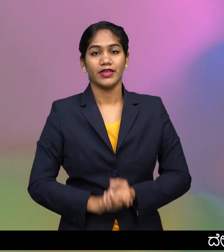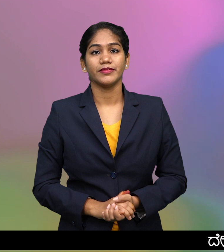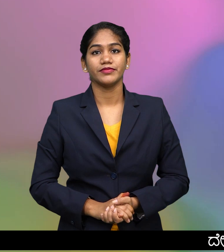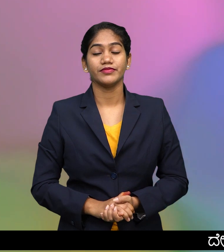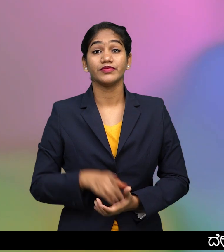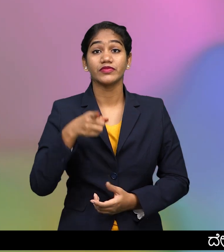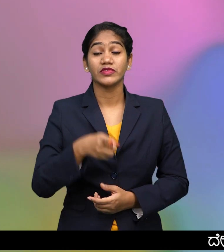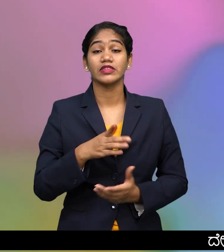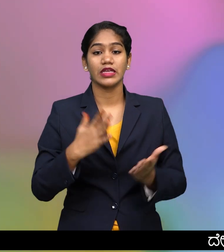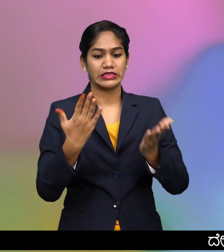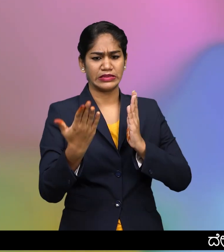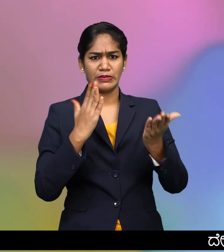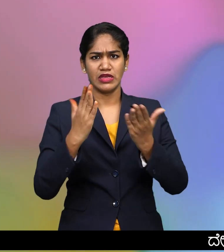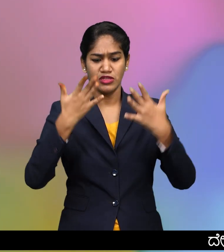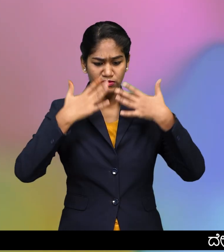ದೇಹದ ಗಾತ್ರಕ್ಕೆ